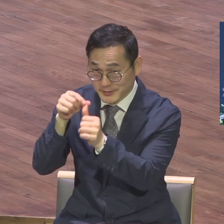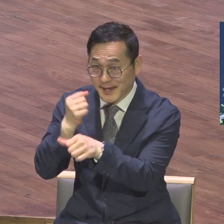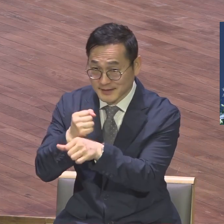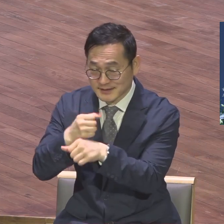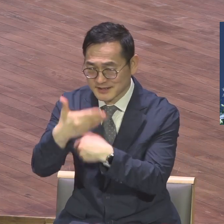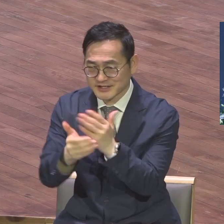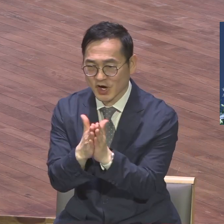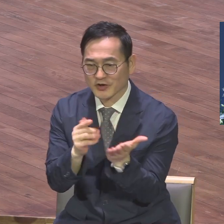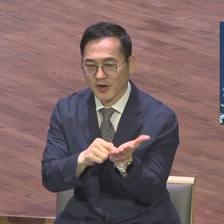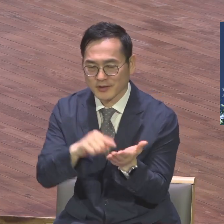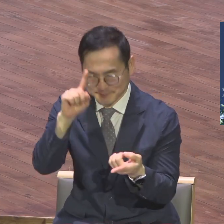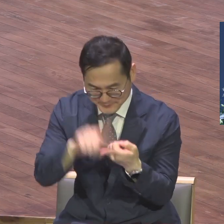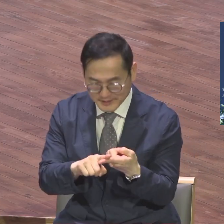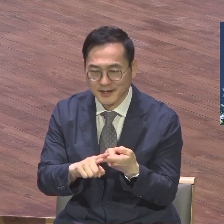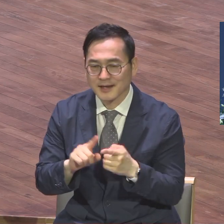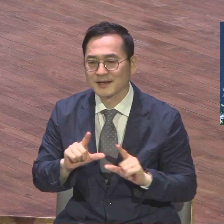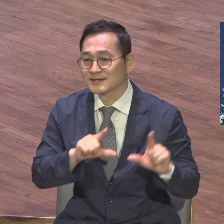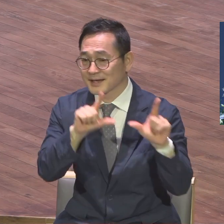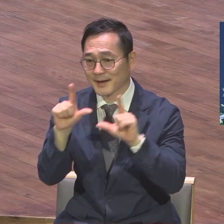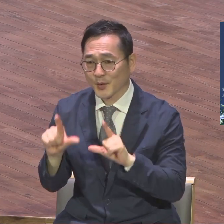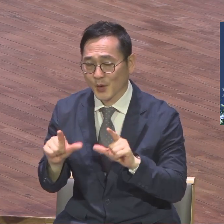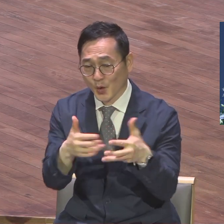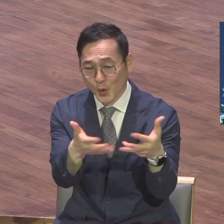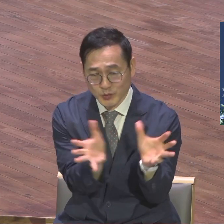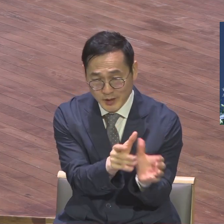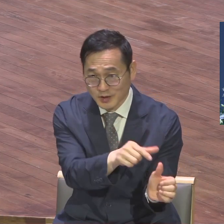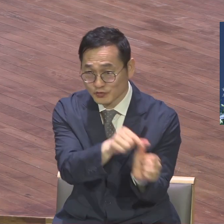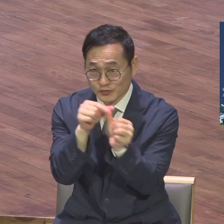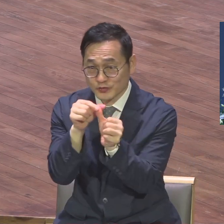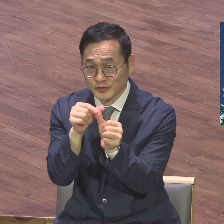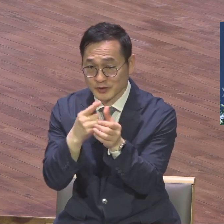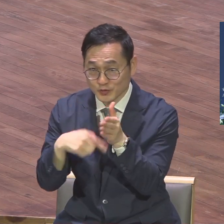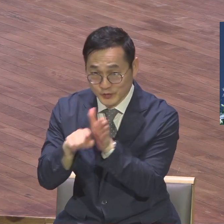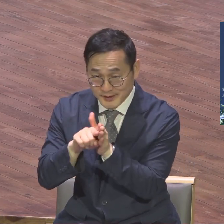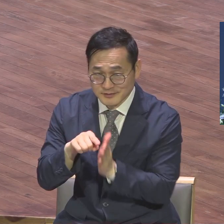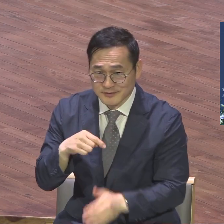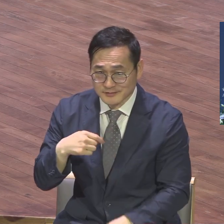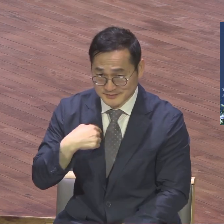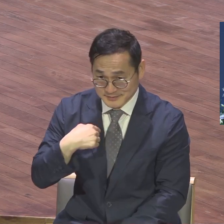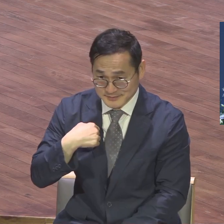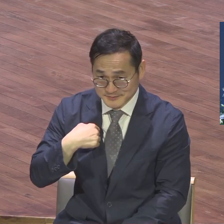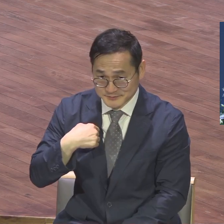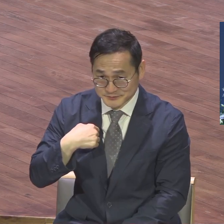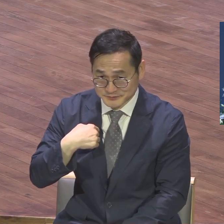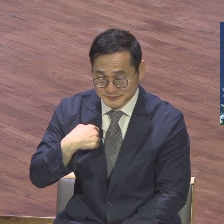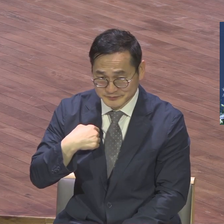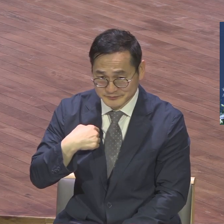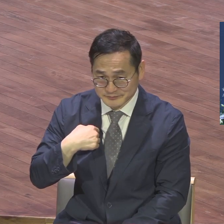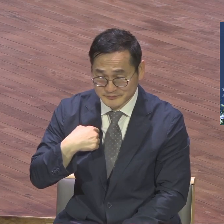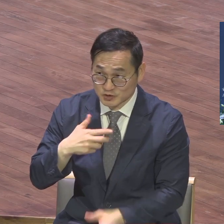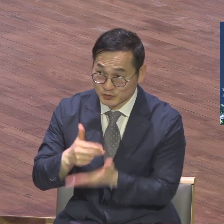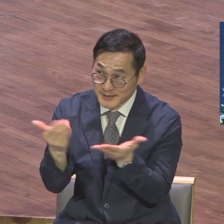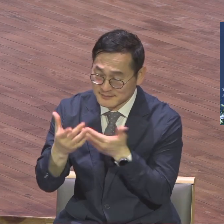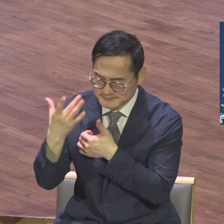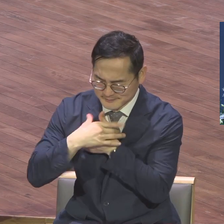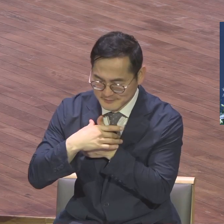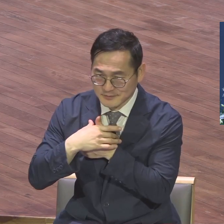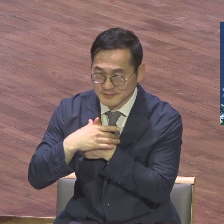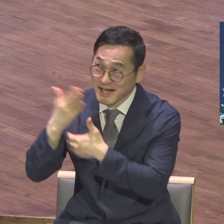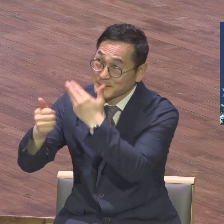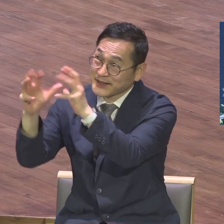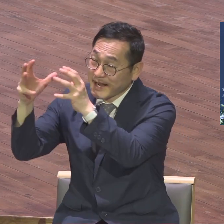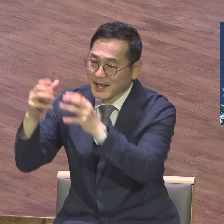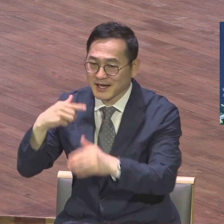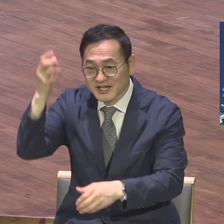섬김의 삶과 공동체를 살리는 이 선택을 통해서 하나님의 나라에서 영적 큰 자들이